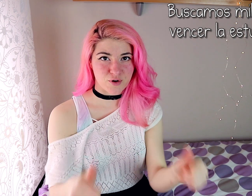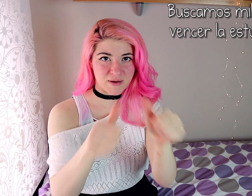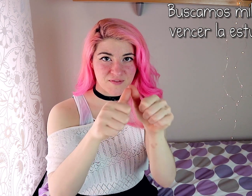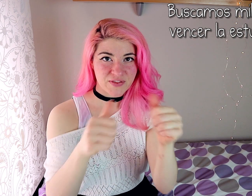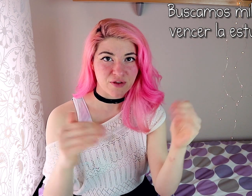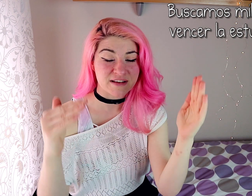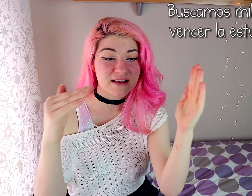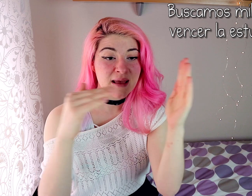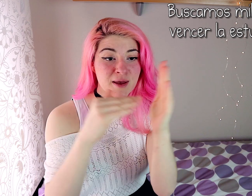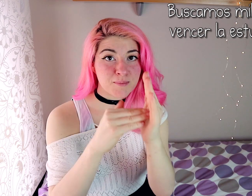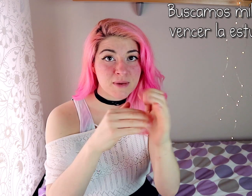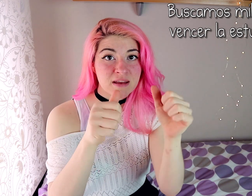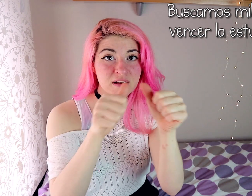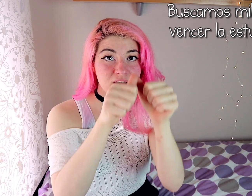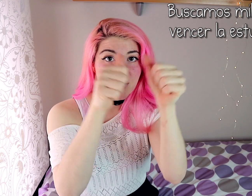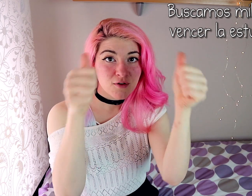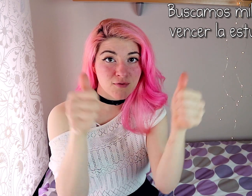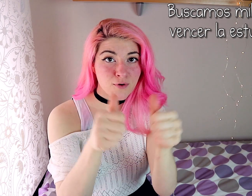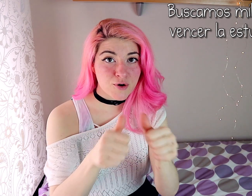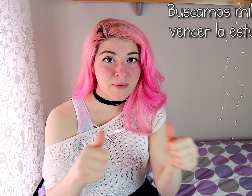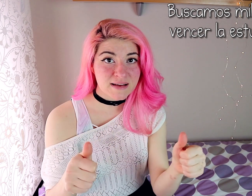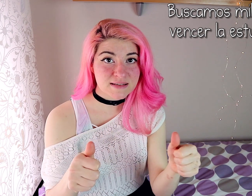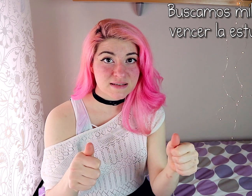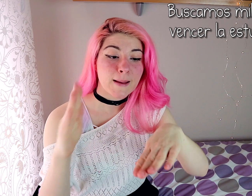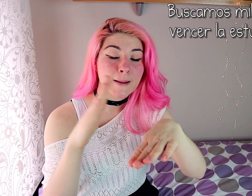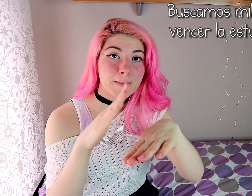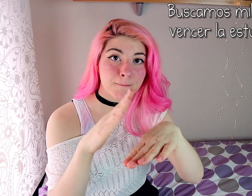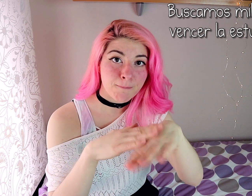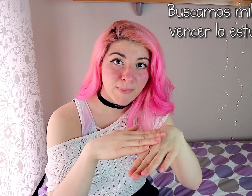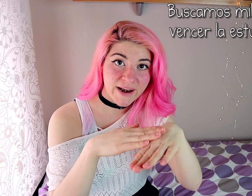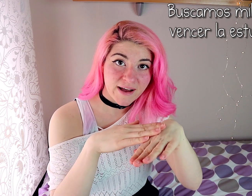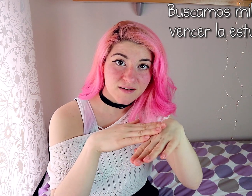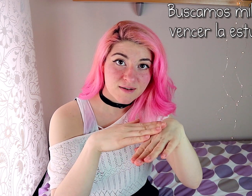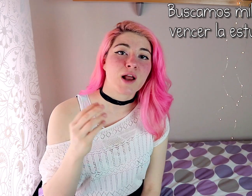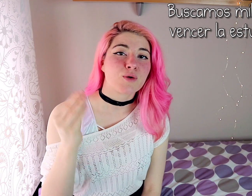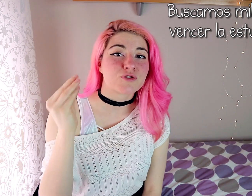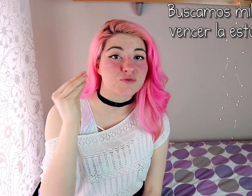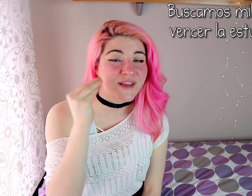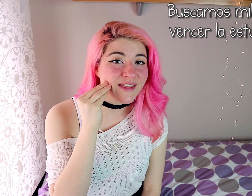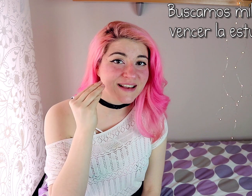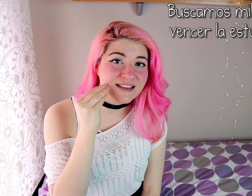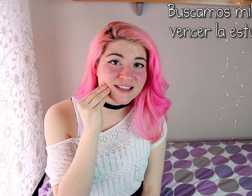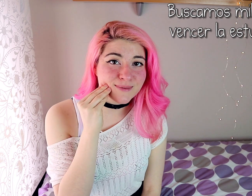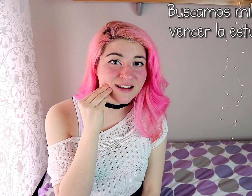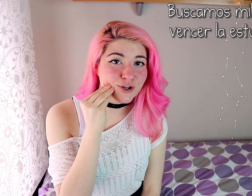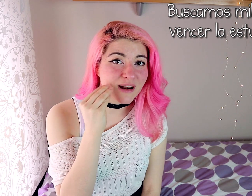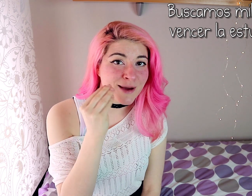Forma. Entonces, mil formas para. Luego estupidez es así, ¿vale? Sobre la